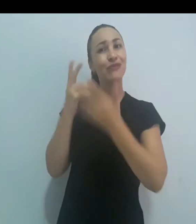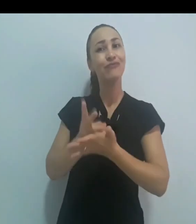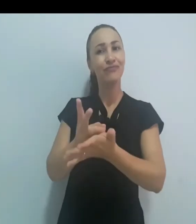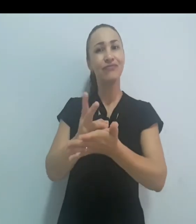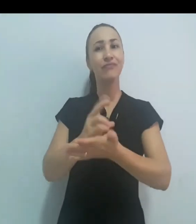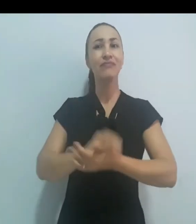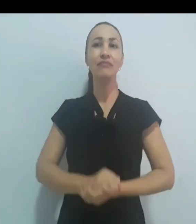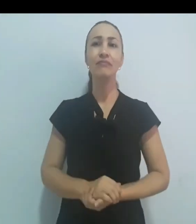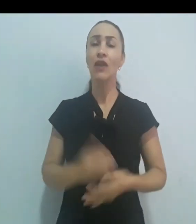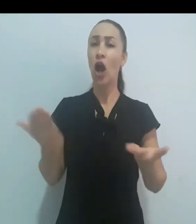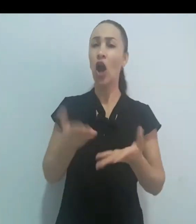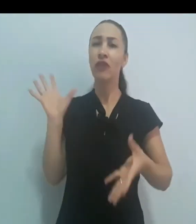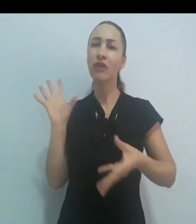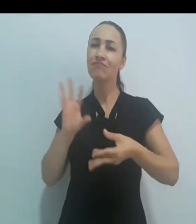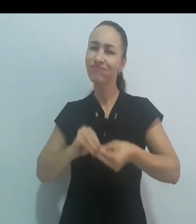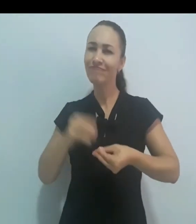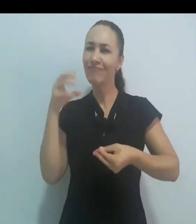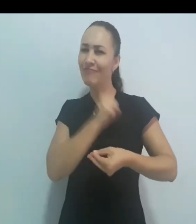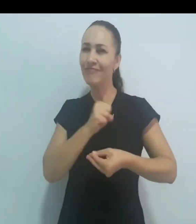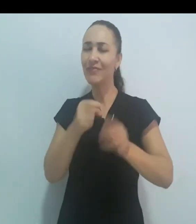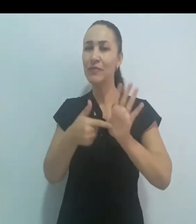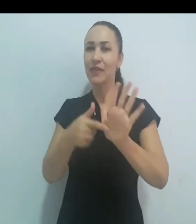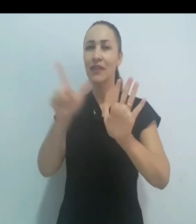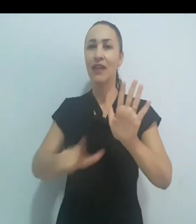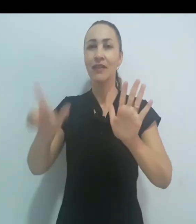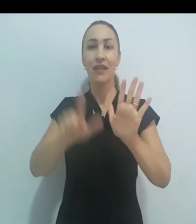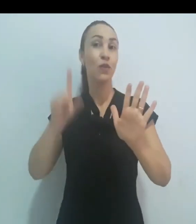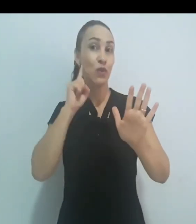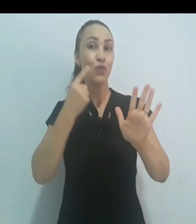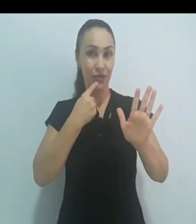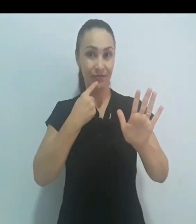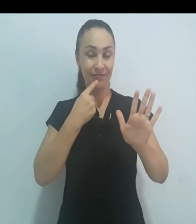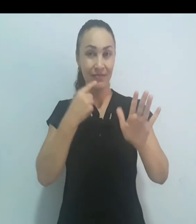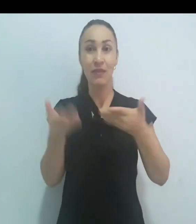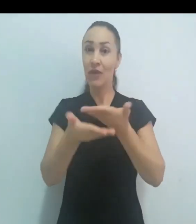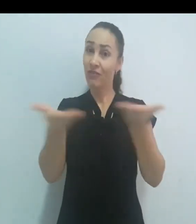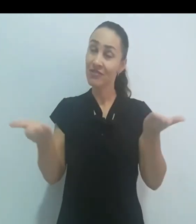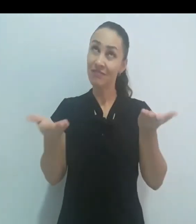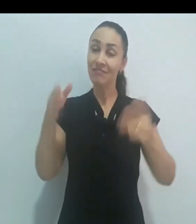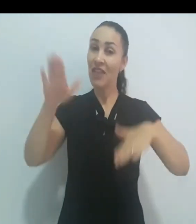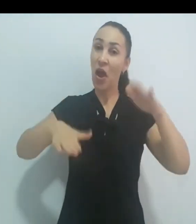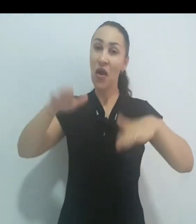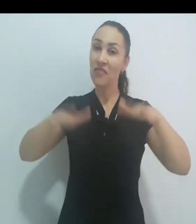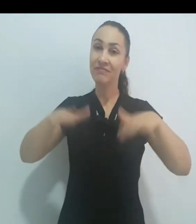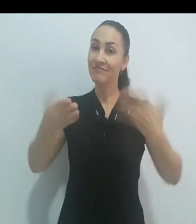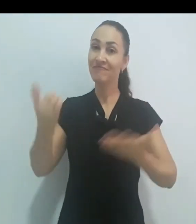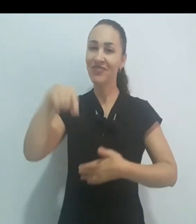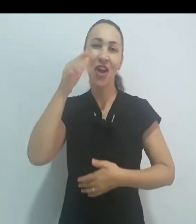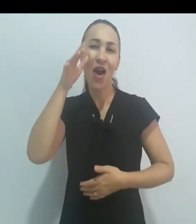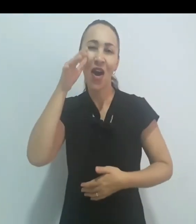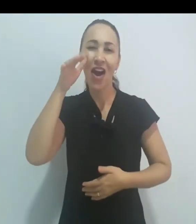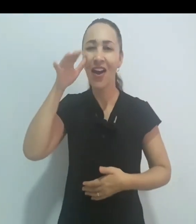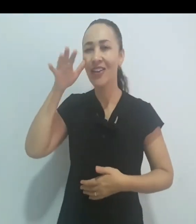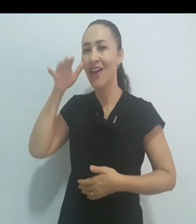reflexão, foi uma breve apresentação da literatura surda para vocês, quem sabe,